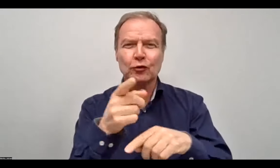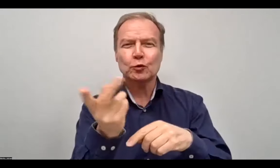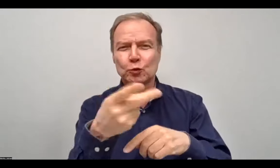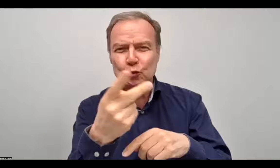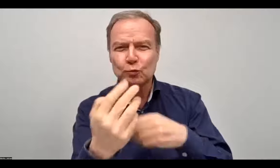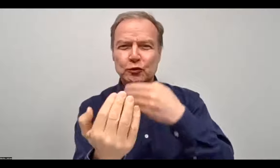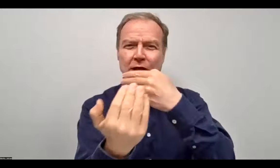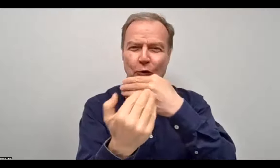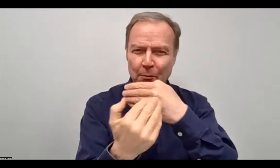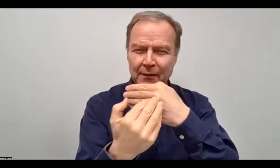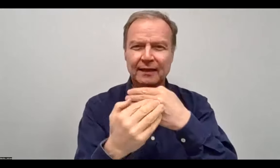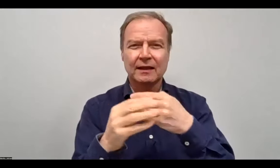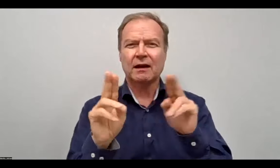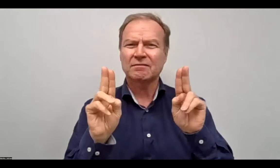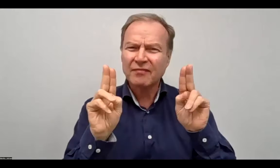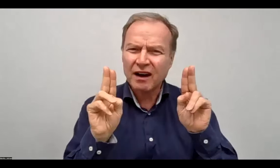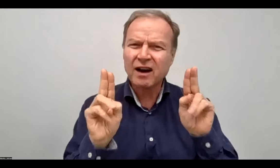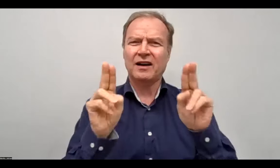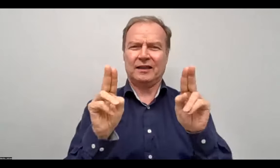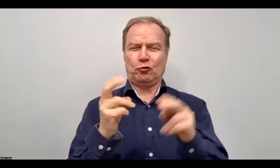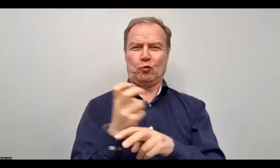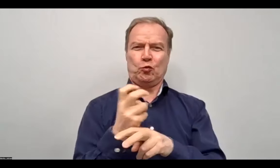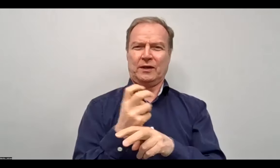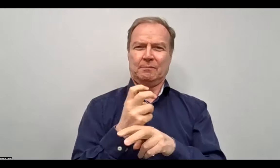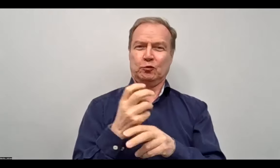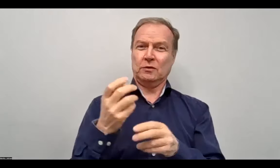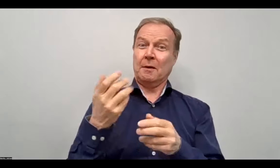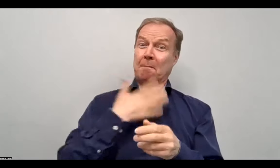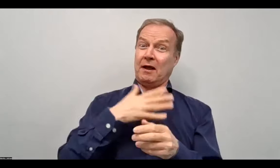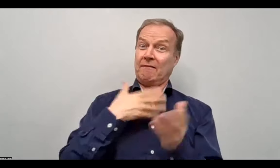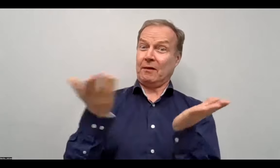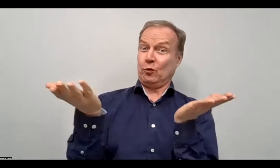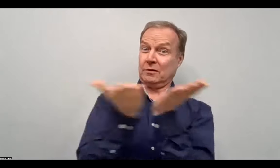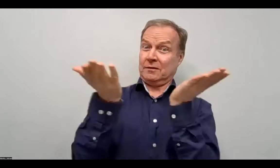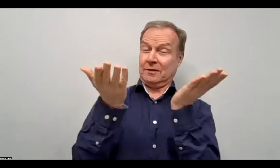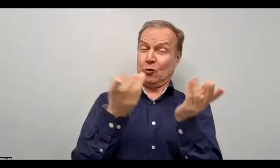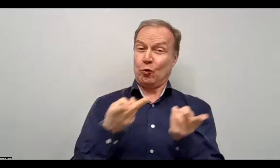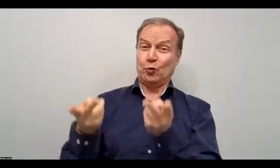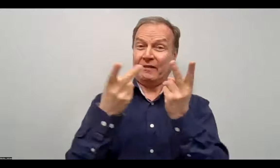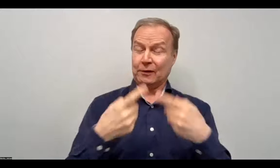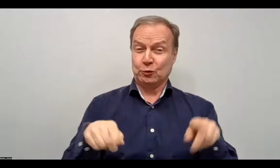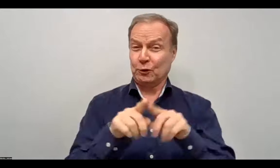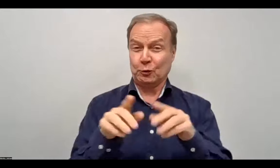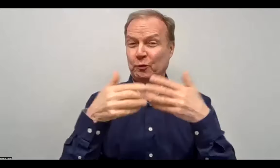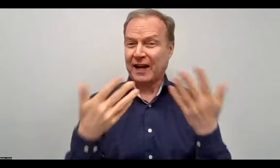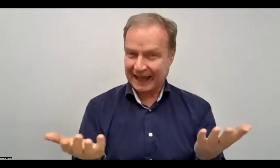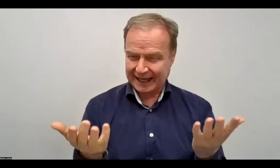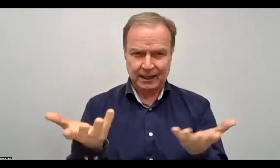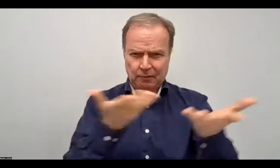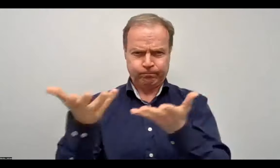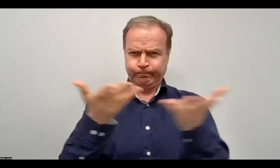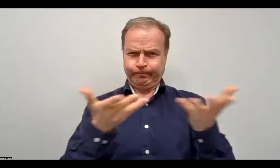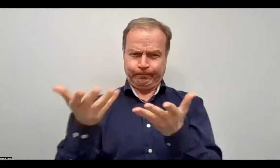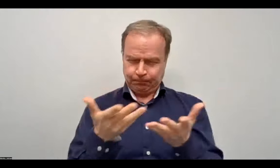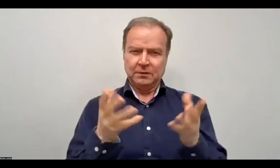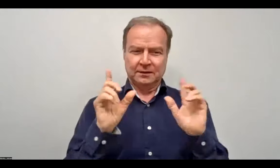Erittäin hyviä kokemuspuheenvuoroja, kysymyksiä ja kommenttia ja todella aitoa kokemusta siitä, että